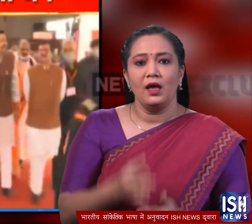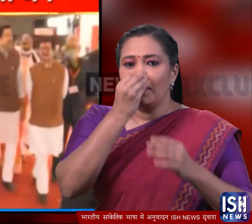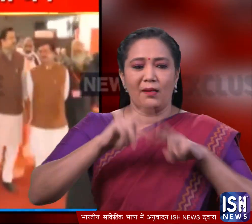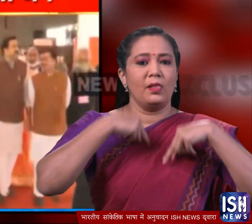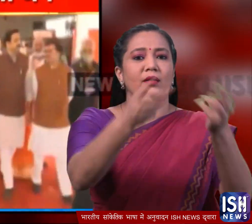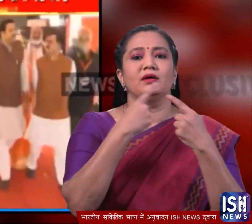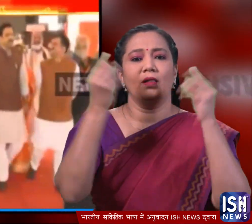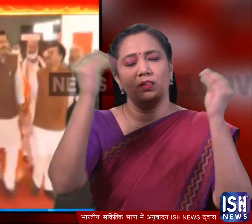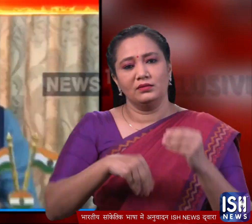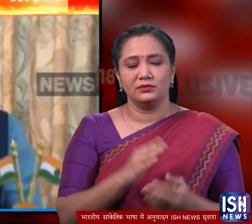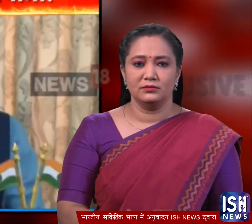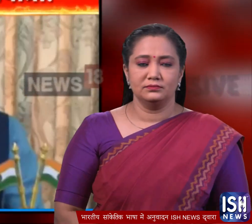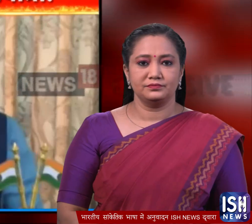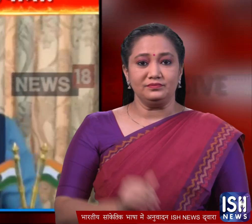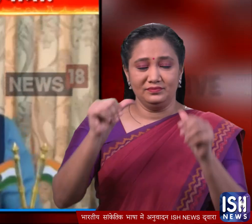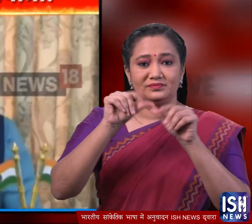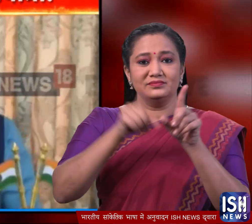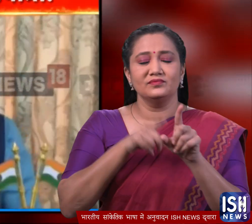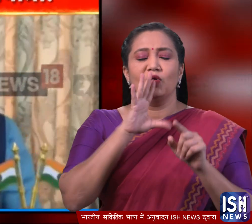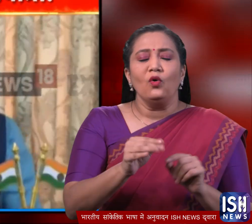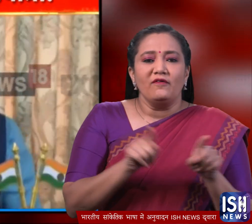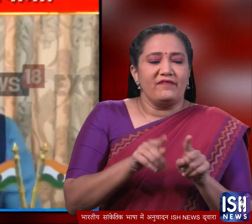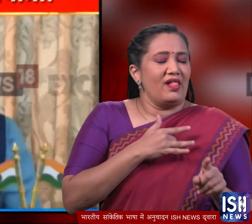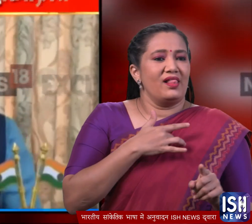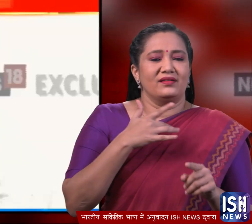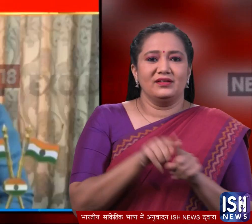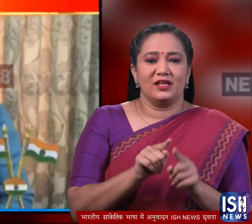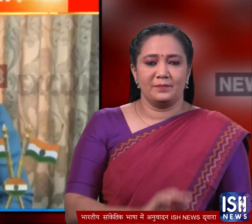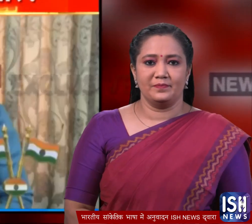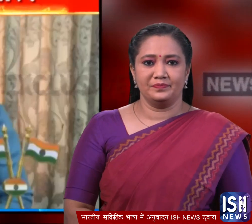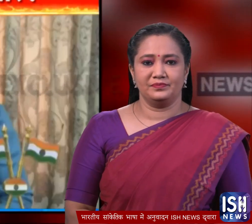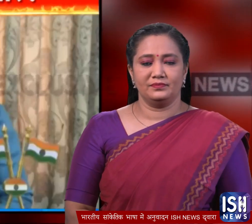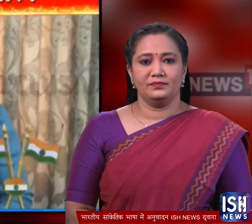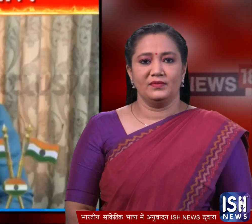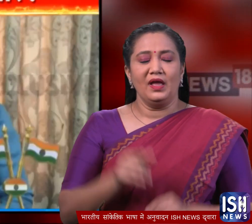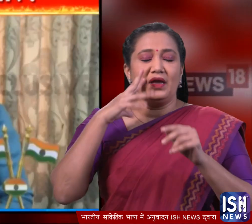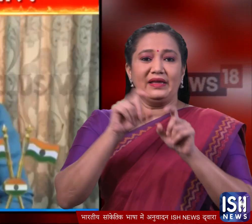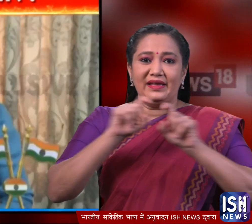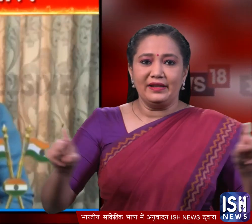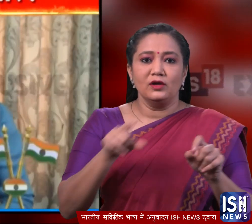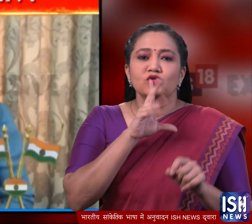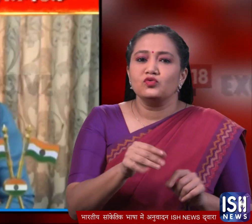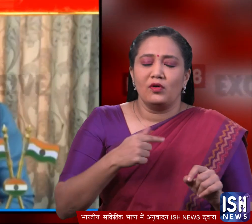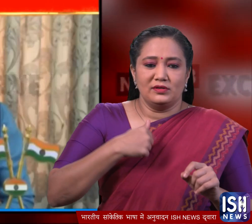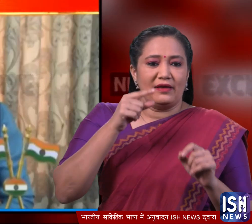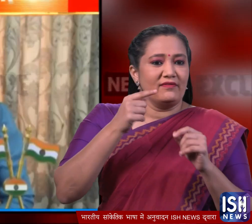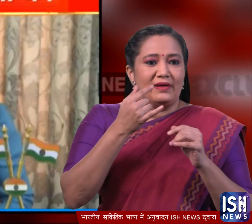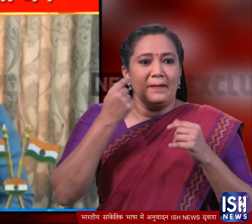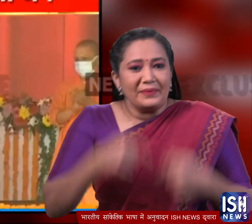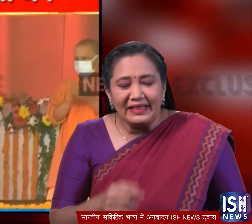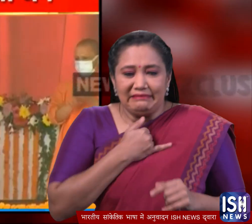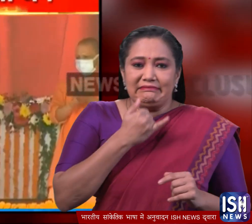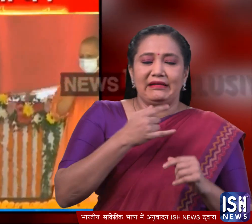में बीजेपी ने भी देर नहीं लगाई और अखिलेश के बयानों को उनकी खिसियाहट बोल दिया। एक बात उससे साफ होती है कि खिसियानी बिल्ली